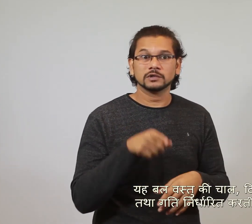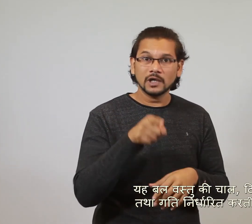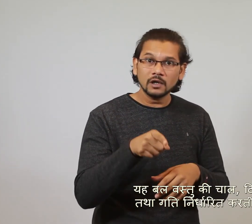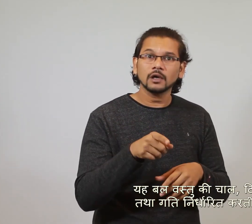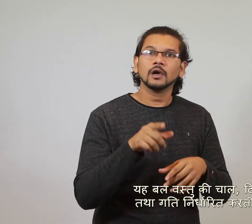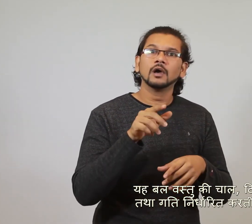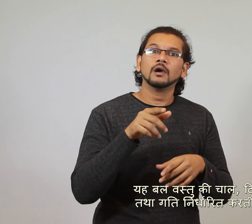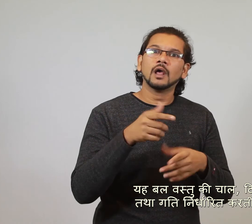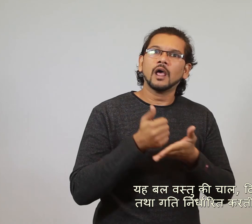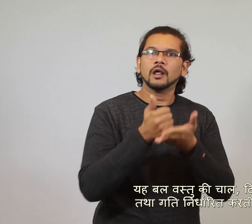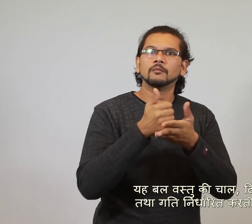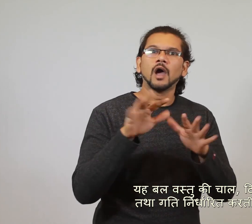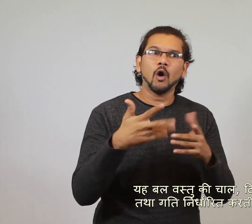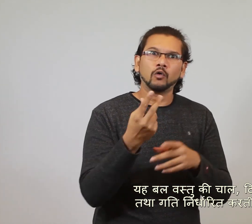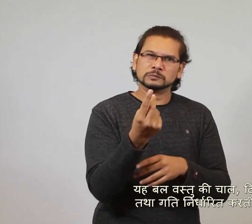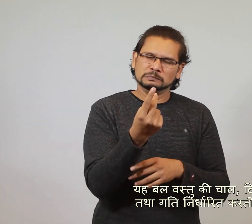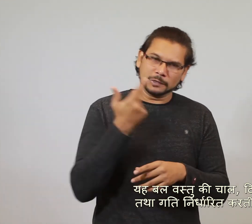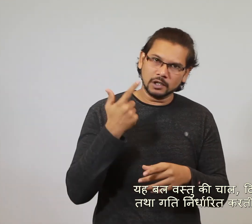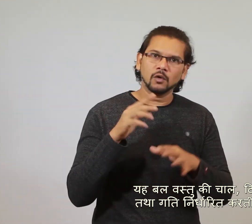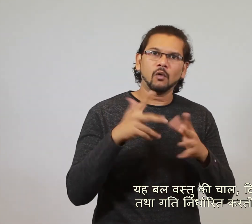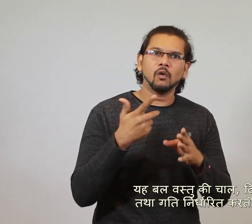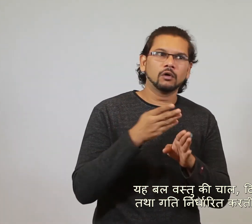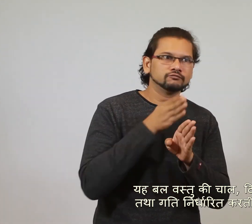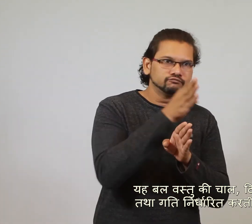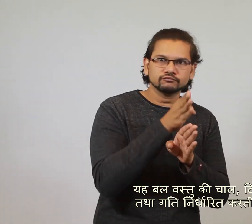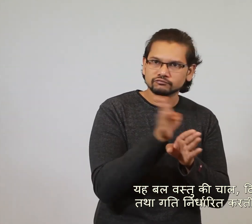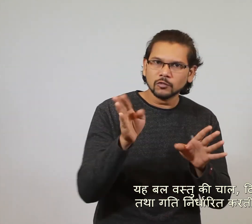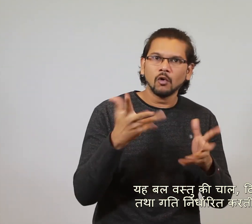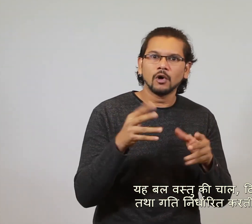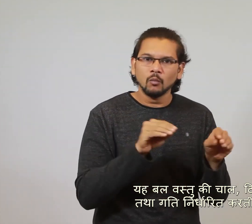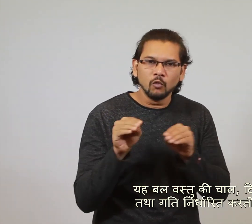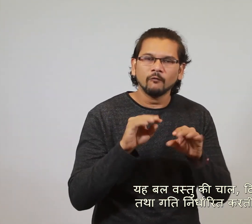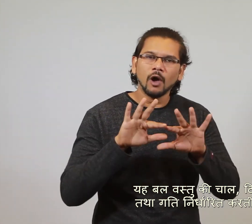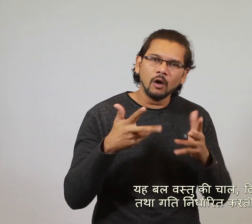ये बल वुस्तू की चाल, दिशा तथा गती निर्धारित करती है